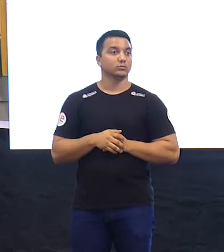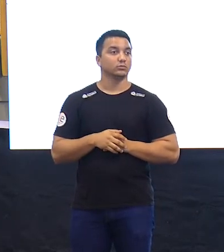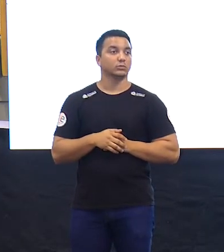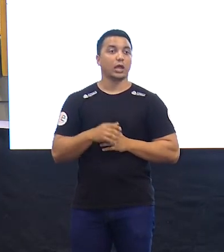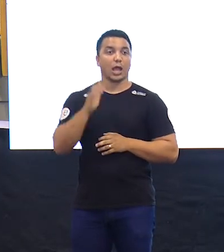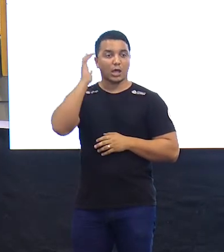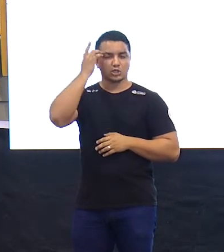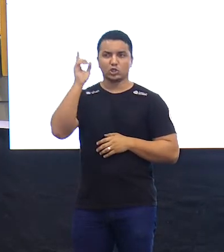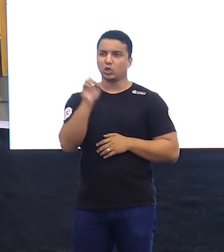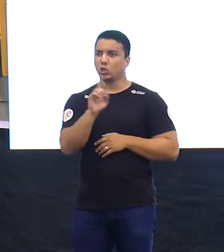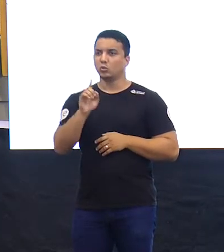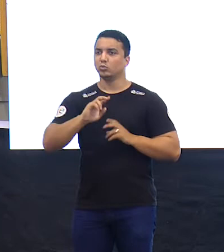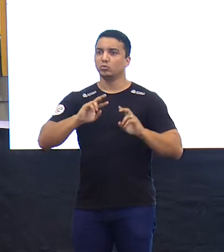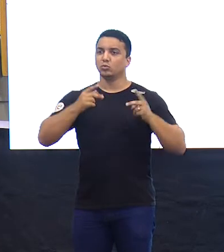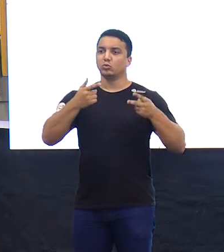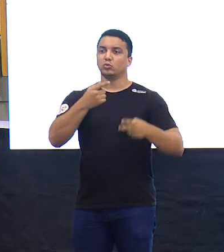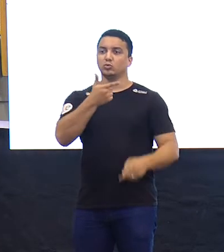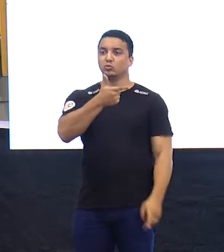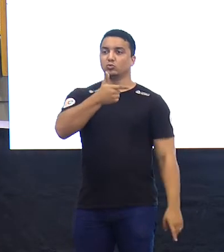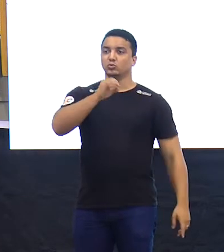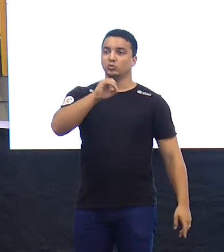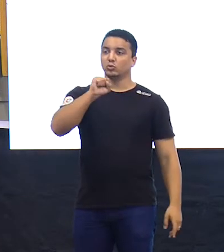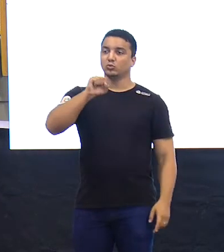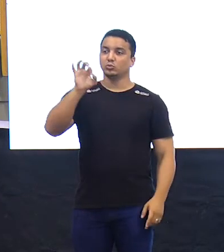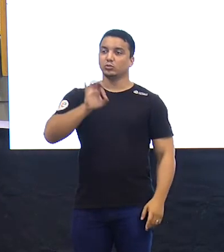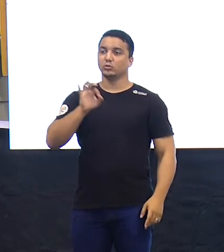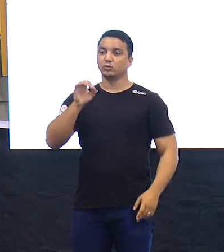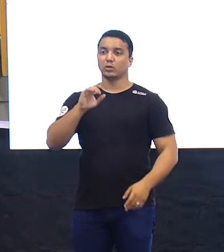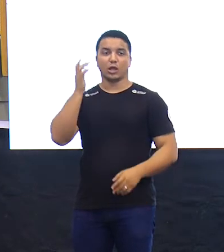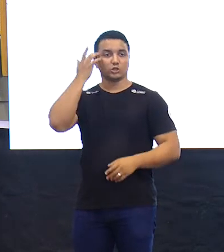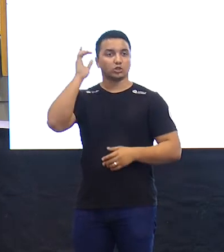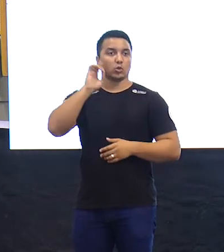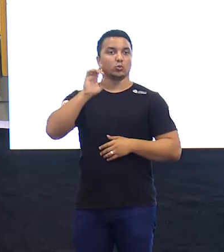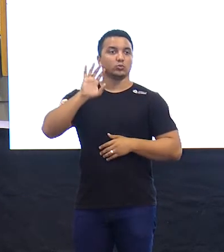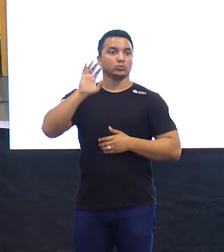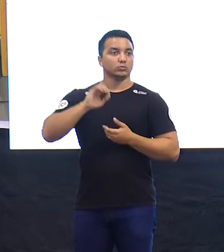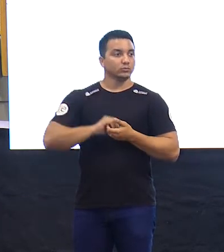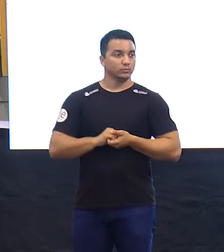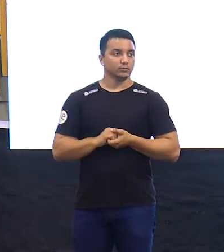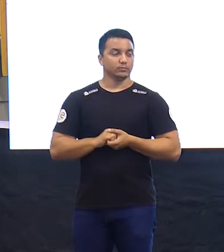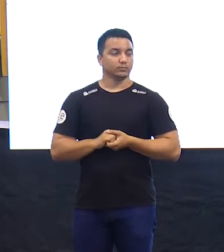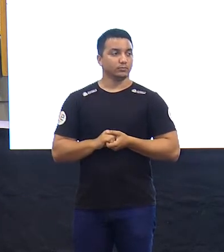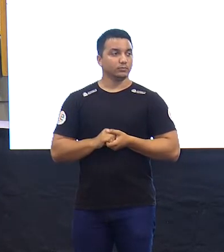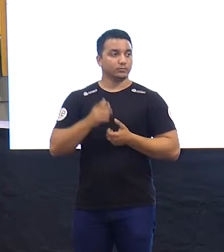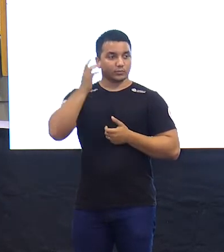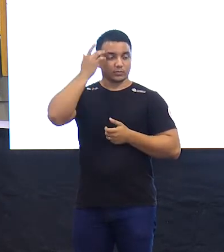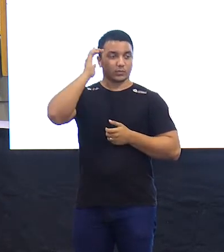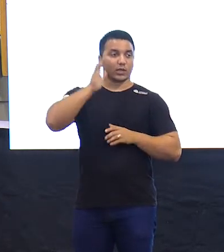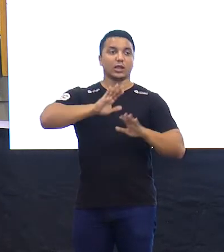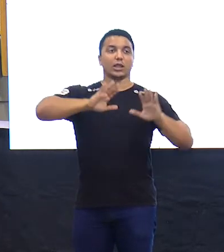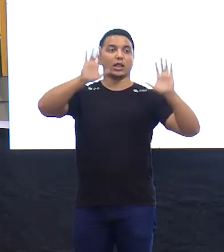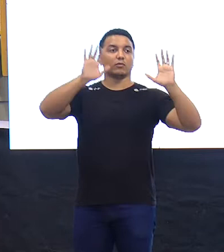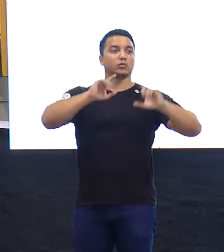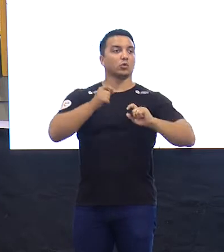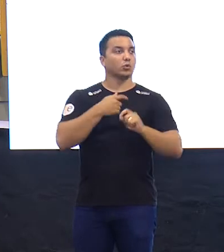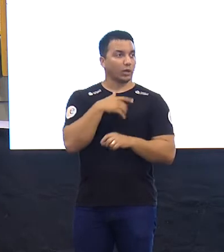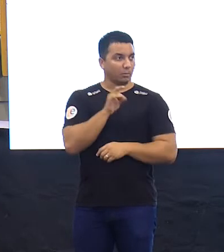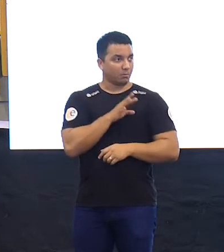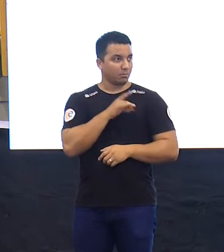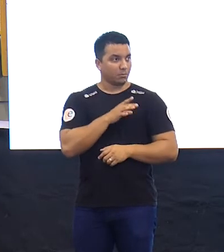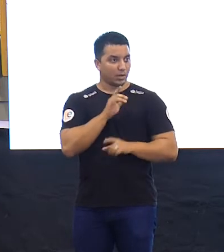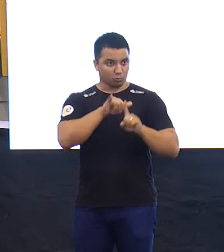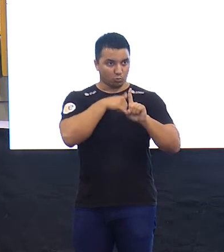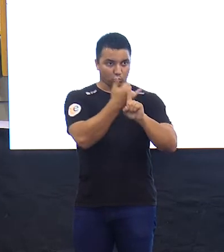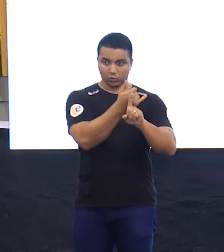Quem acha que não houve um aumento de 208%? E quem não levantou o braço, está com medo de